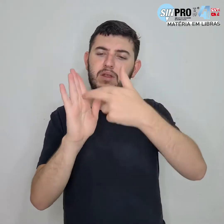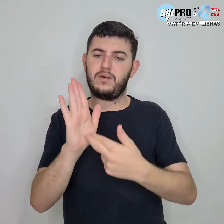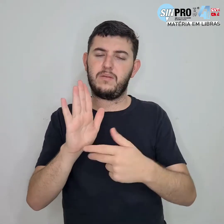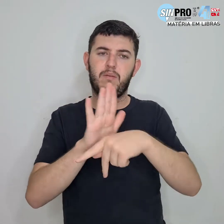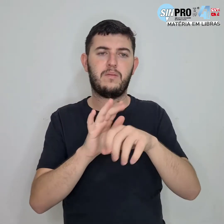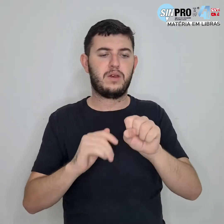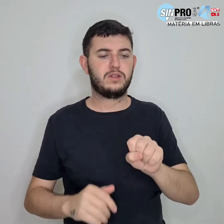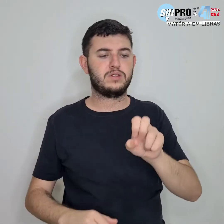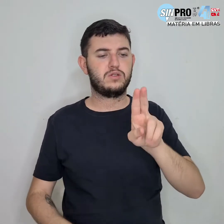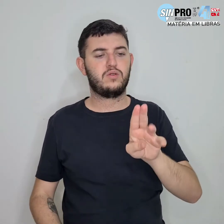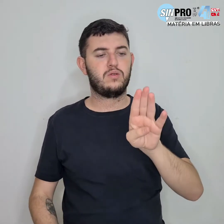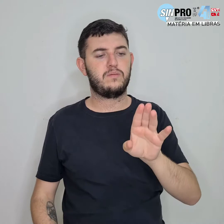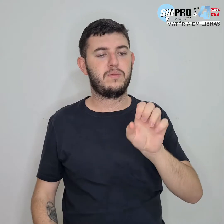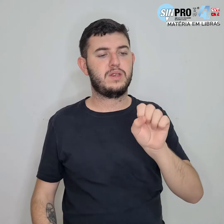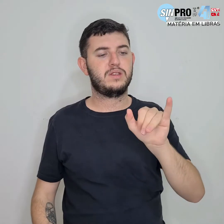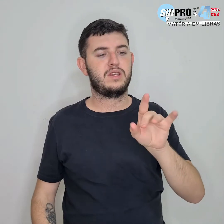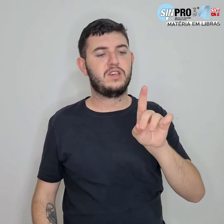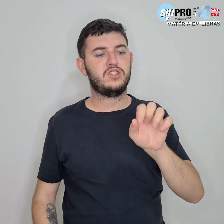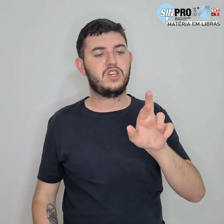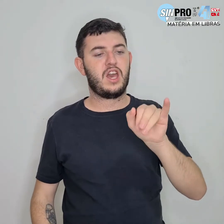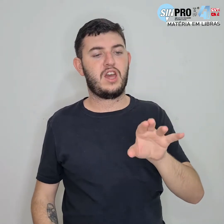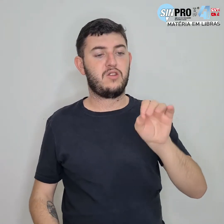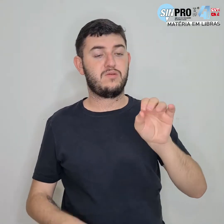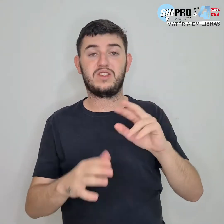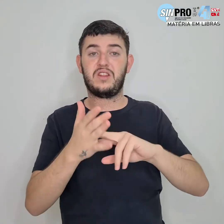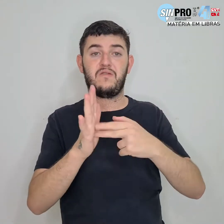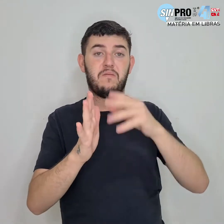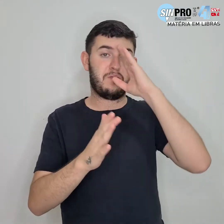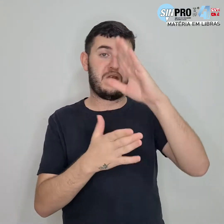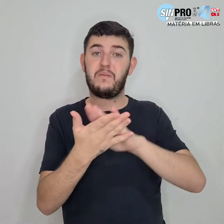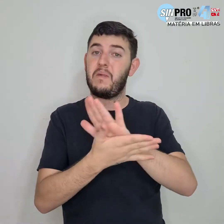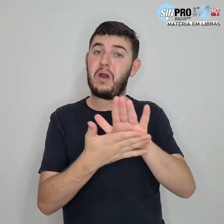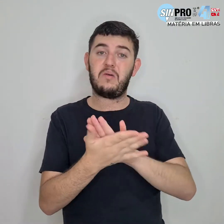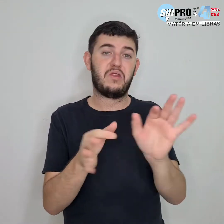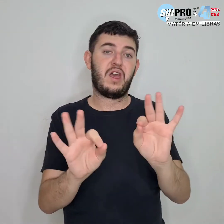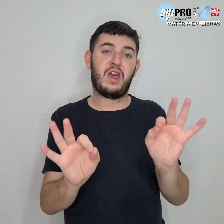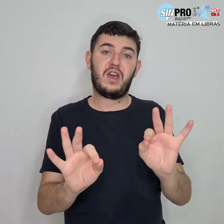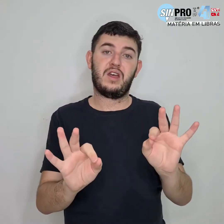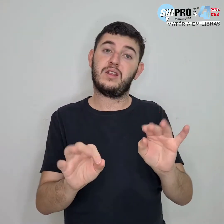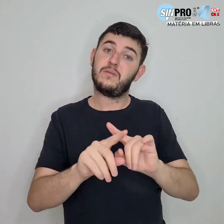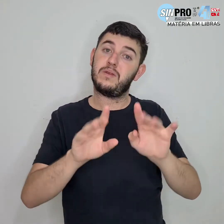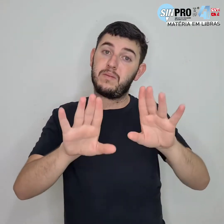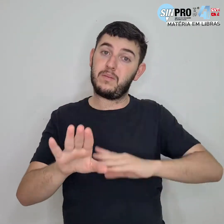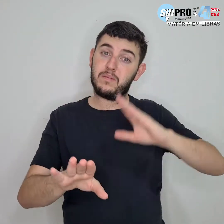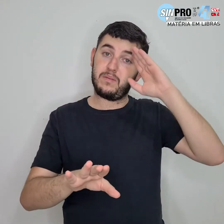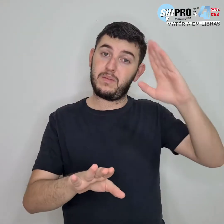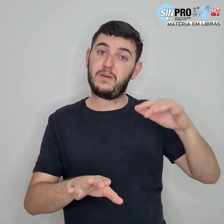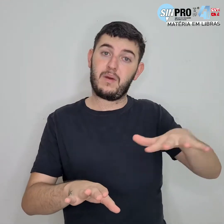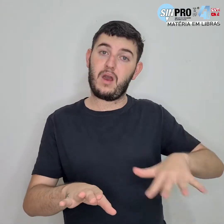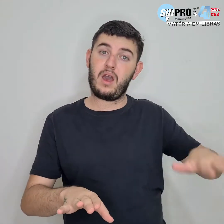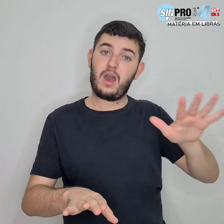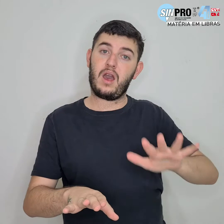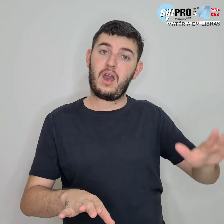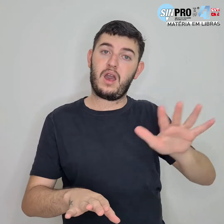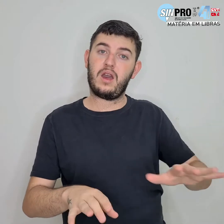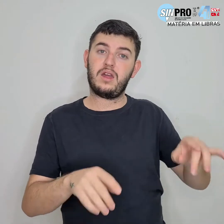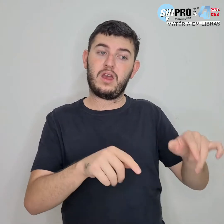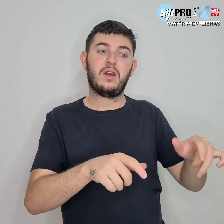é aquilo que não é principal, ou seja, o principal é o setor privado e o subsidiário é a